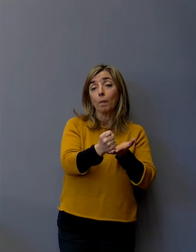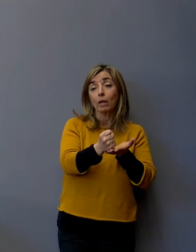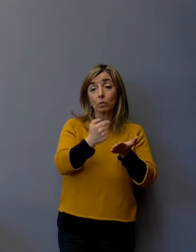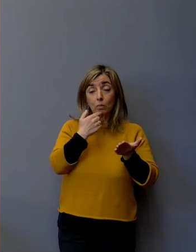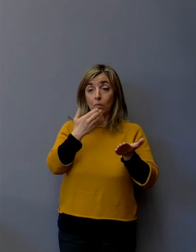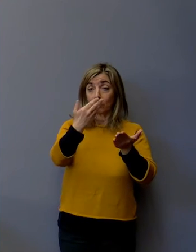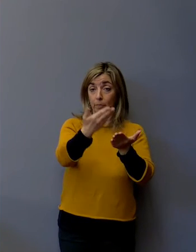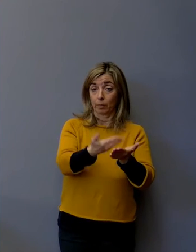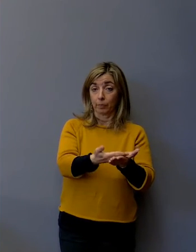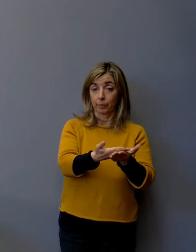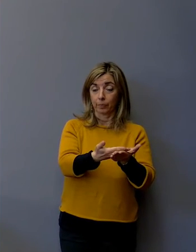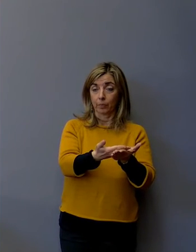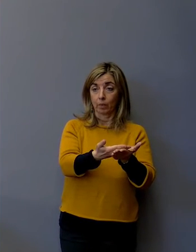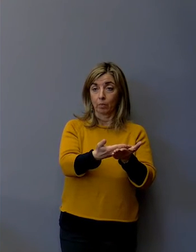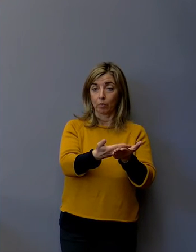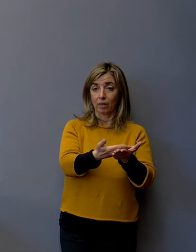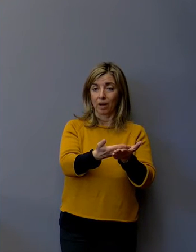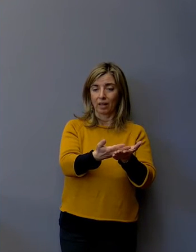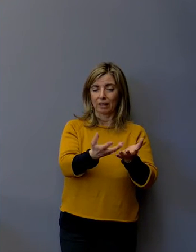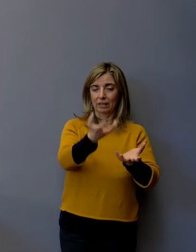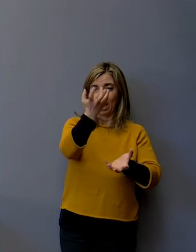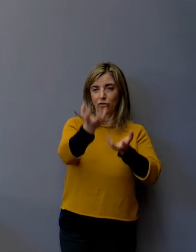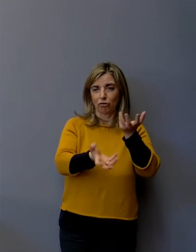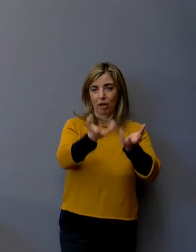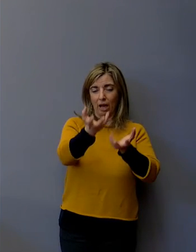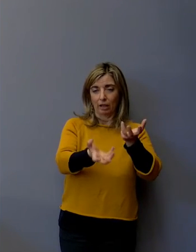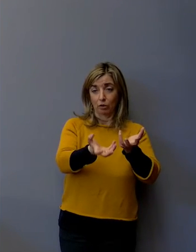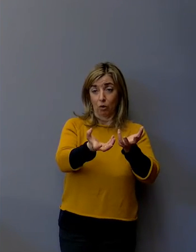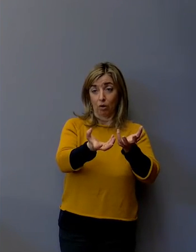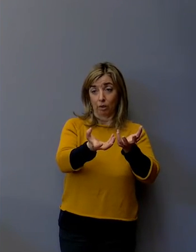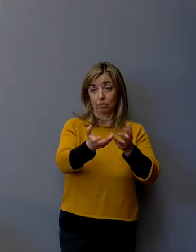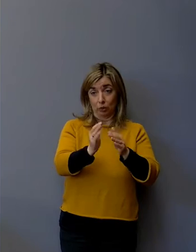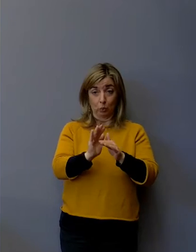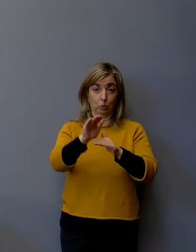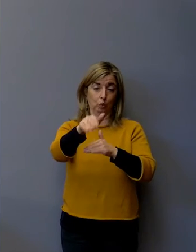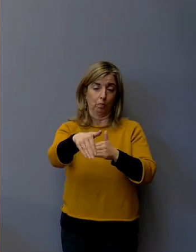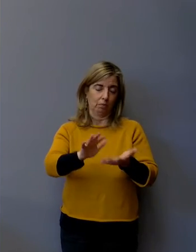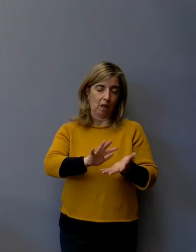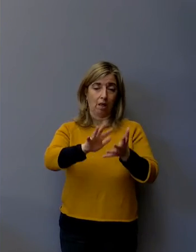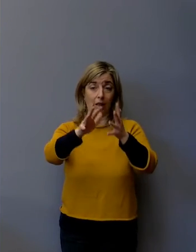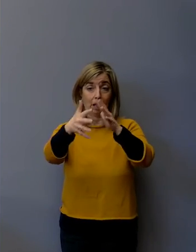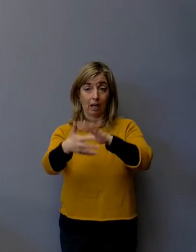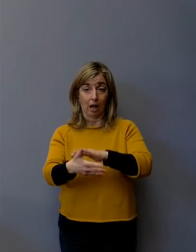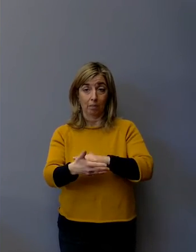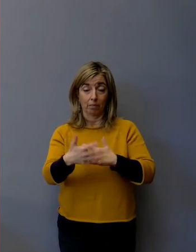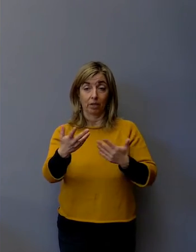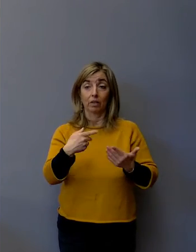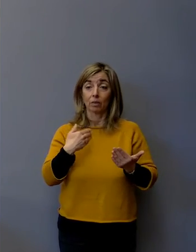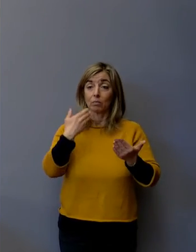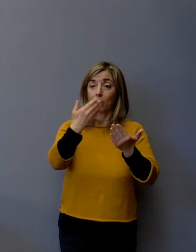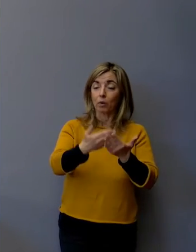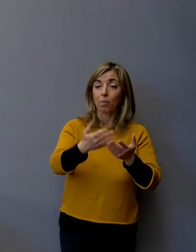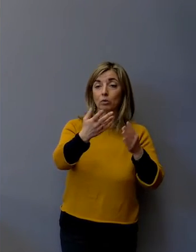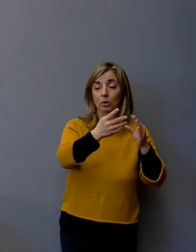superare un inceneritore di fare un tmb legato ad amiu che potesse essere migliore per anni di conseguenza per la gestione